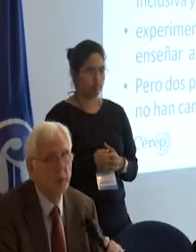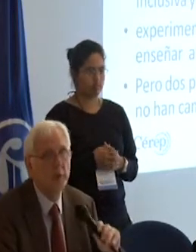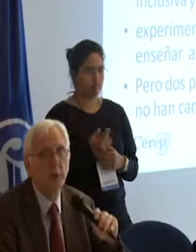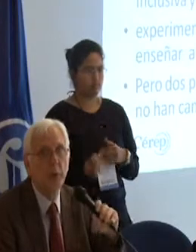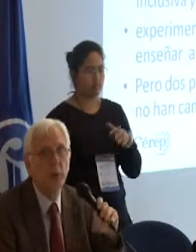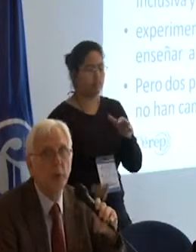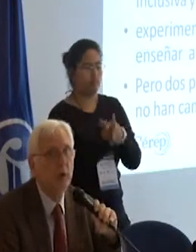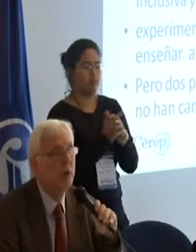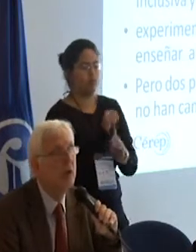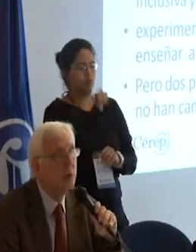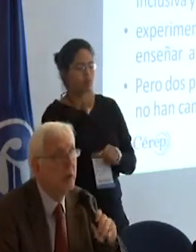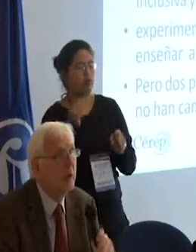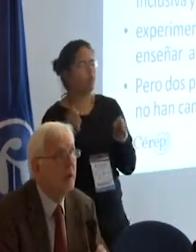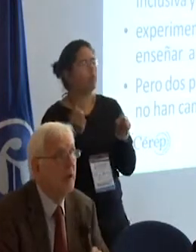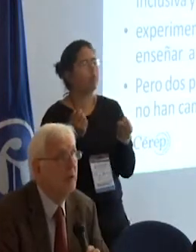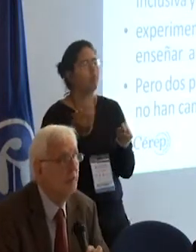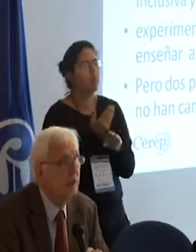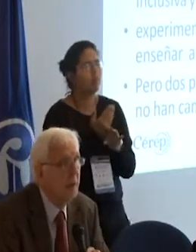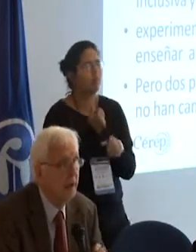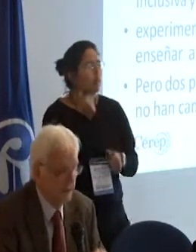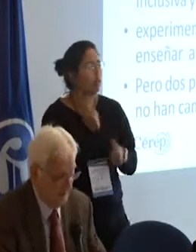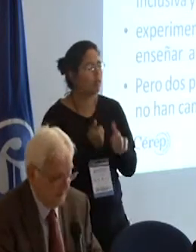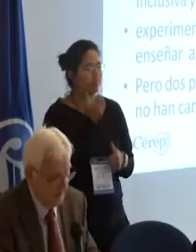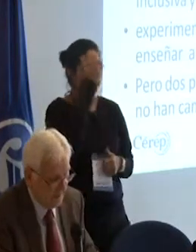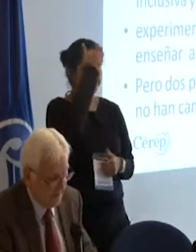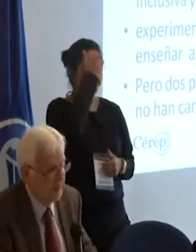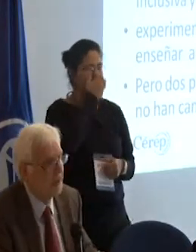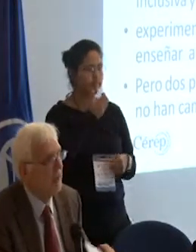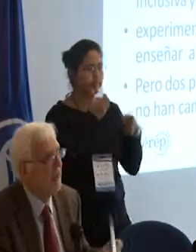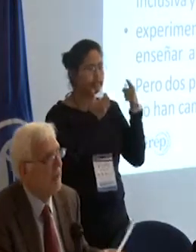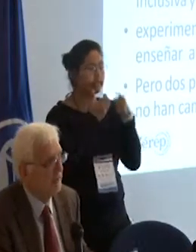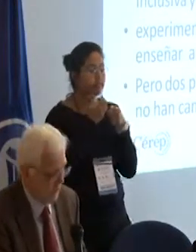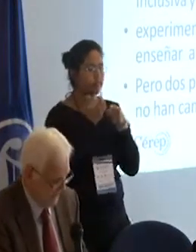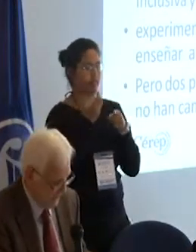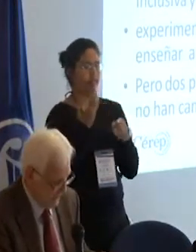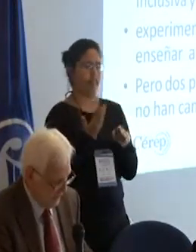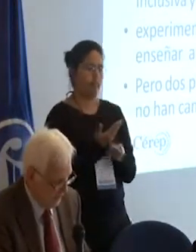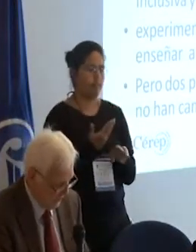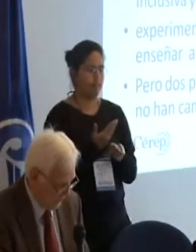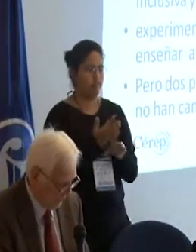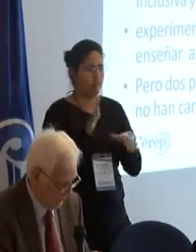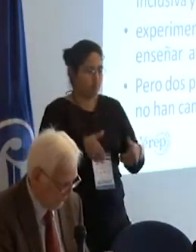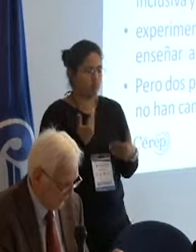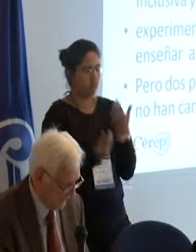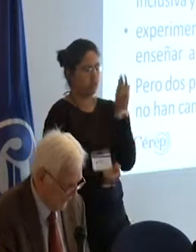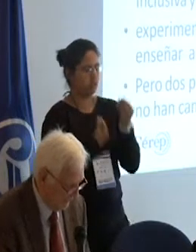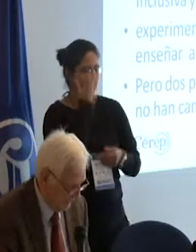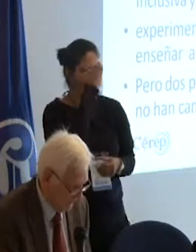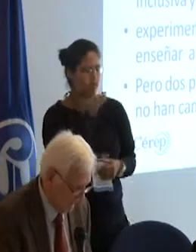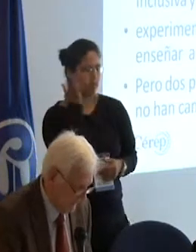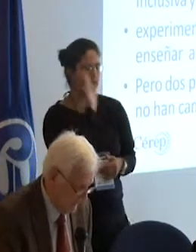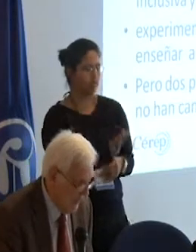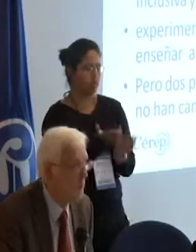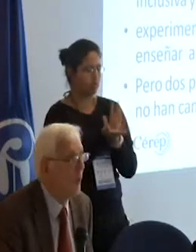aparece un problema. Es el problema de la evaluación. ¿Cómo evaluar a los alumnos en situación de